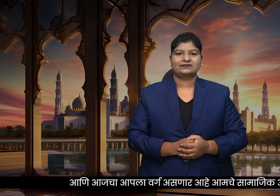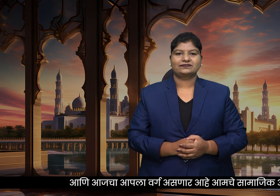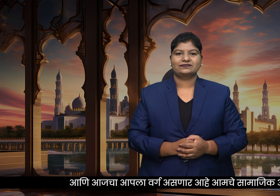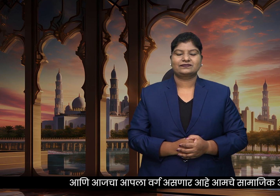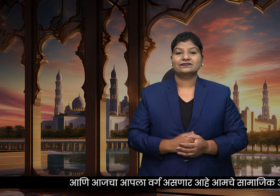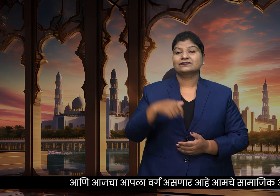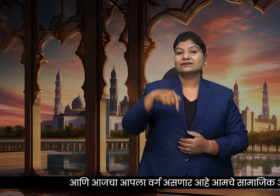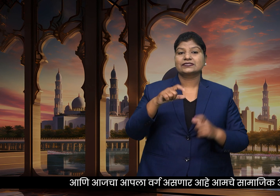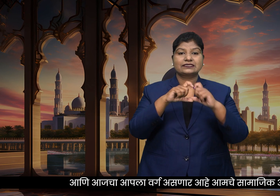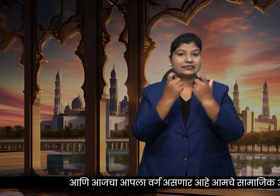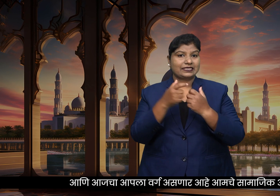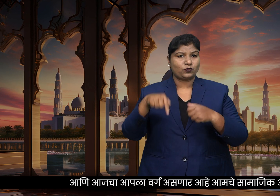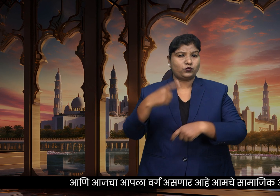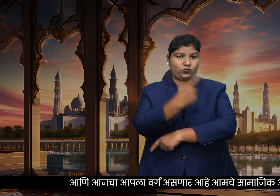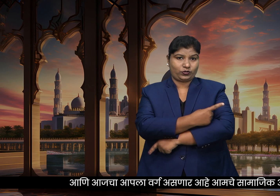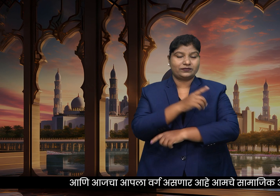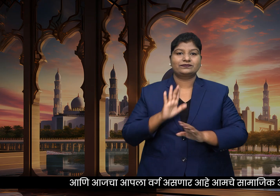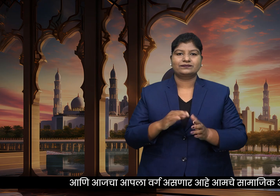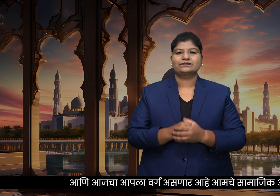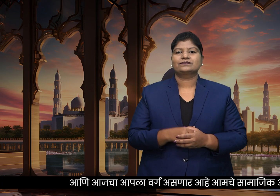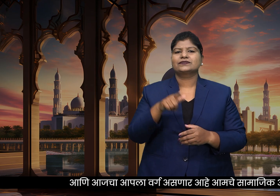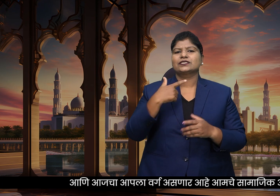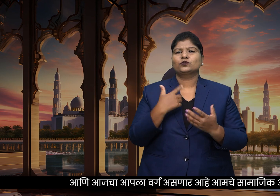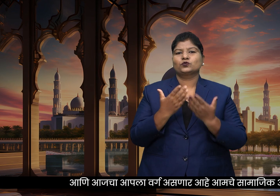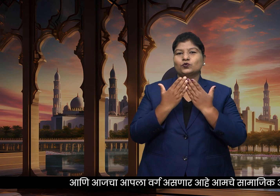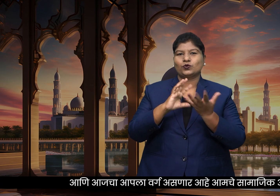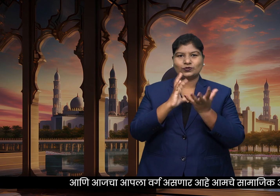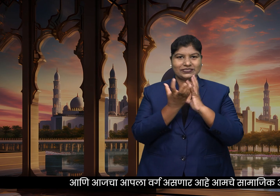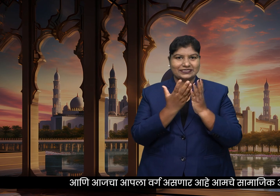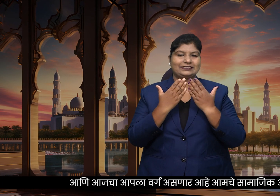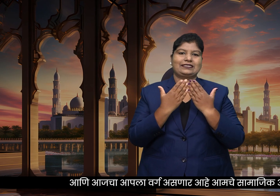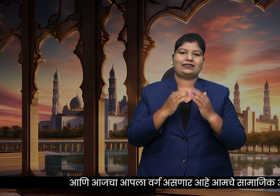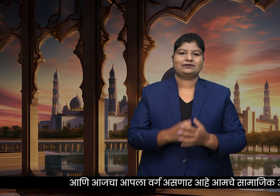आणि आजचा आपला वर्ग असणार आहे आमचे सामाजिक अभ्यास.